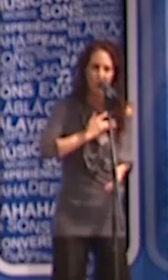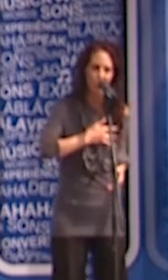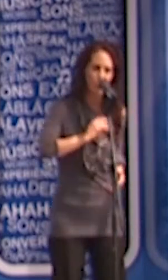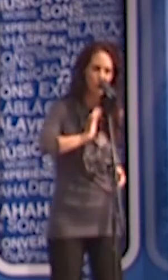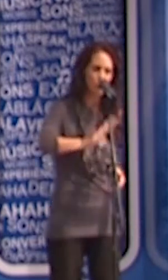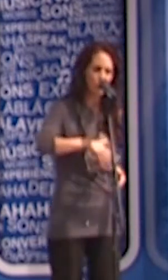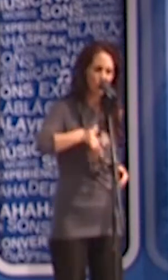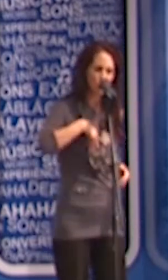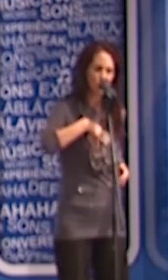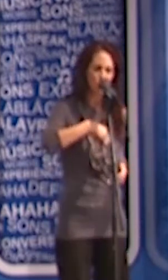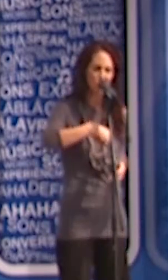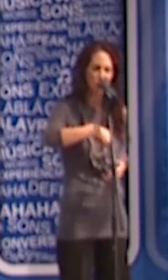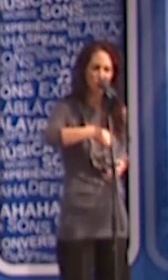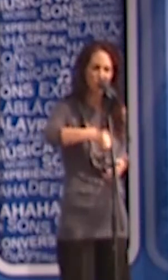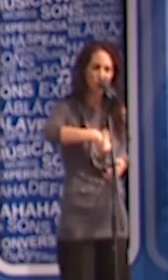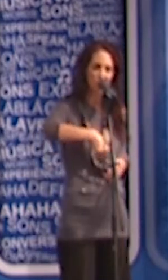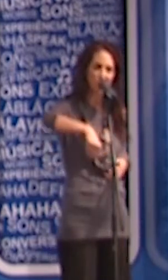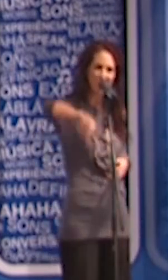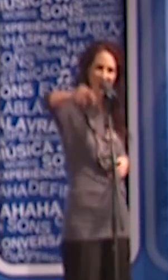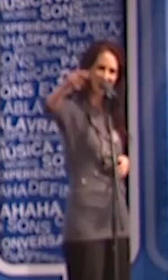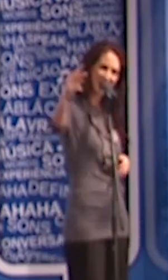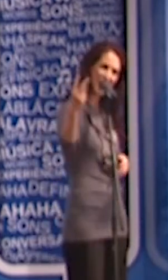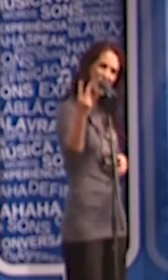Todo amor do mundo